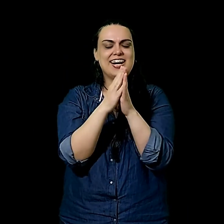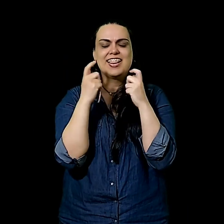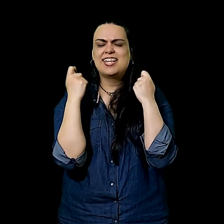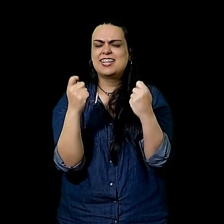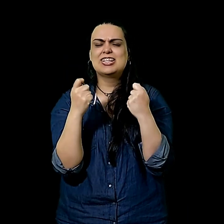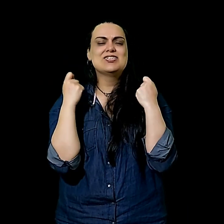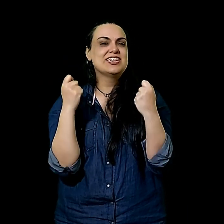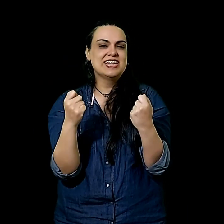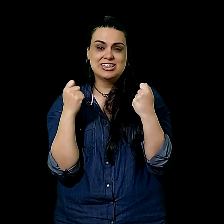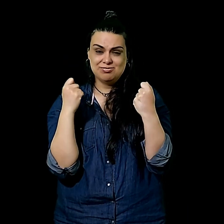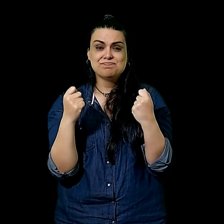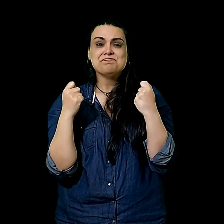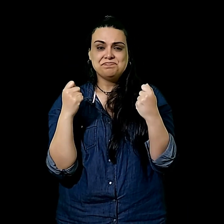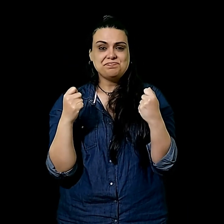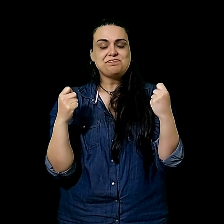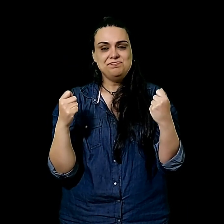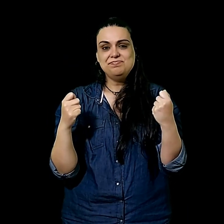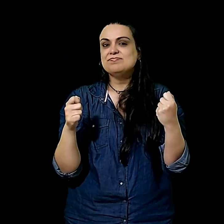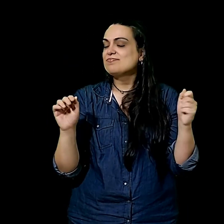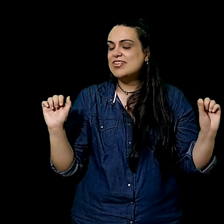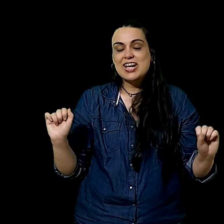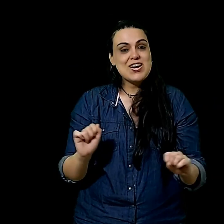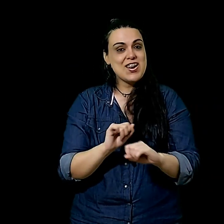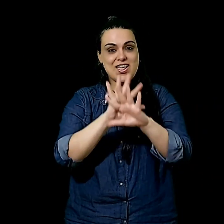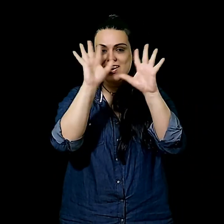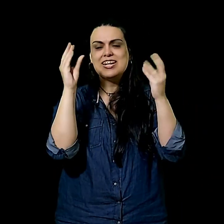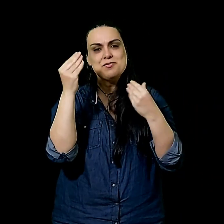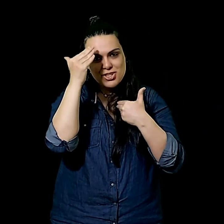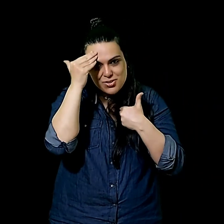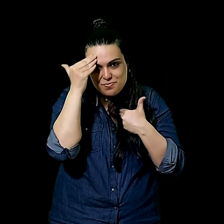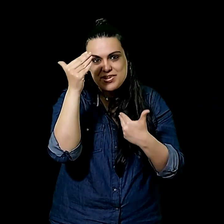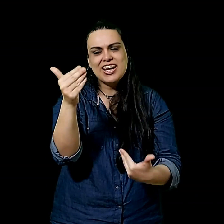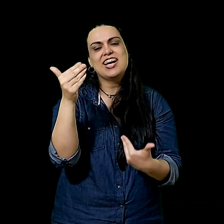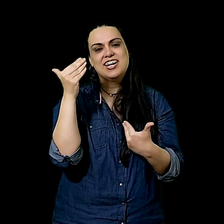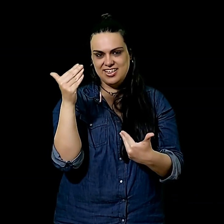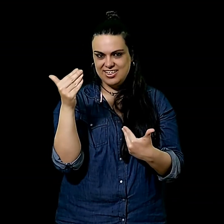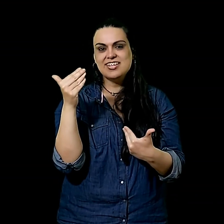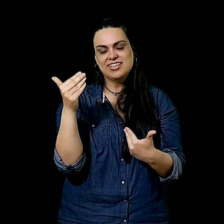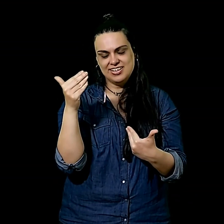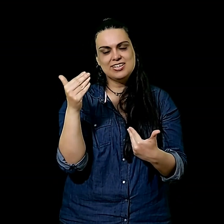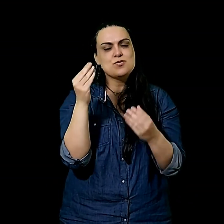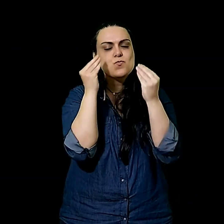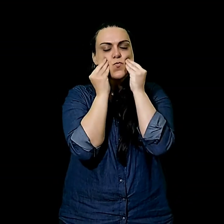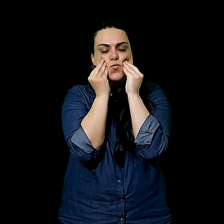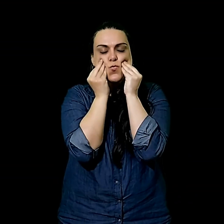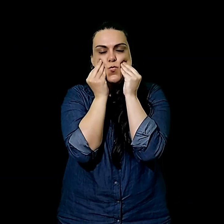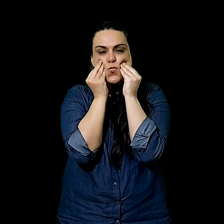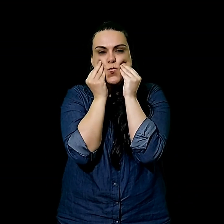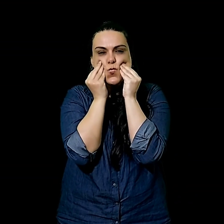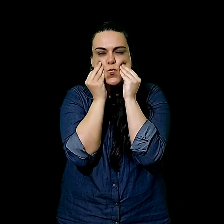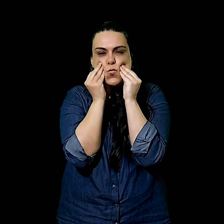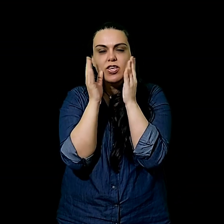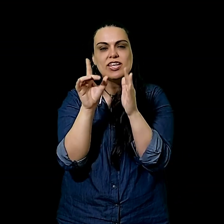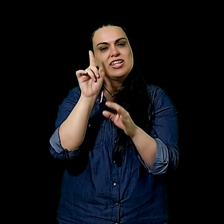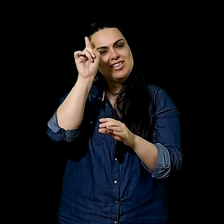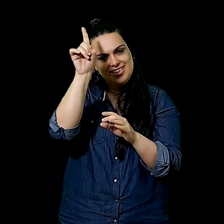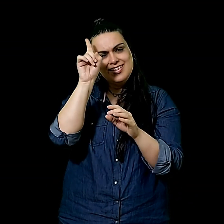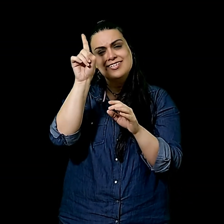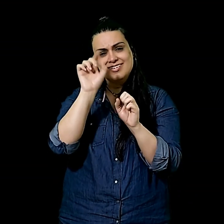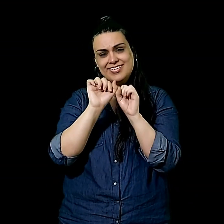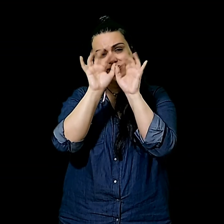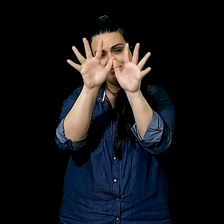Aleluia. glória a Aleluia. Deus, Oh, Glória. glória a Minha amiga, Deus, muito obrigada, tá? glória a Um Deus. beijo no seu coração. O Senhor